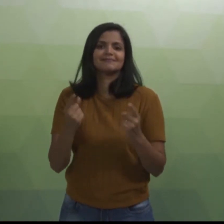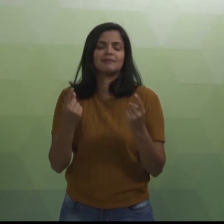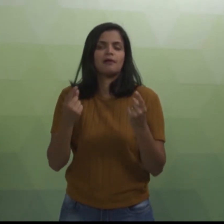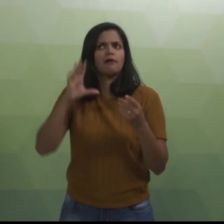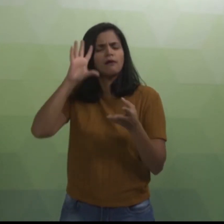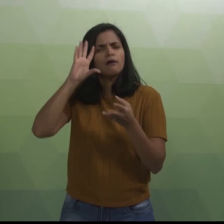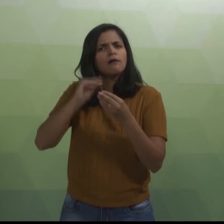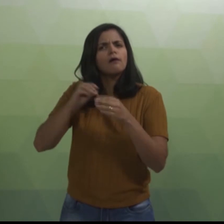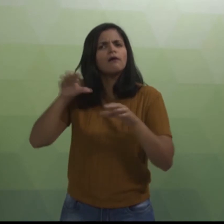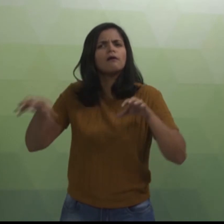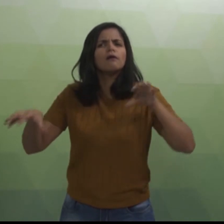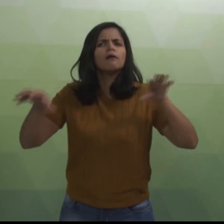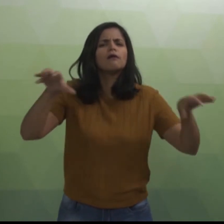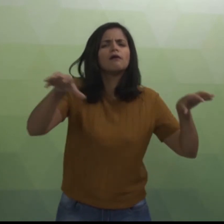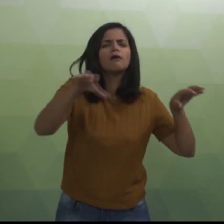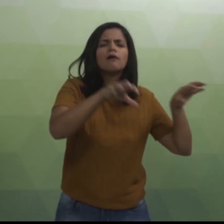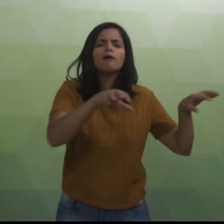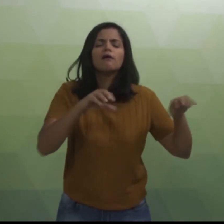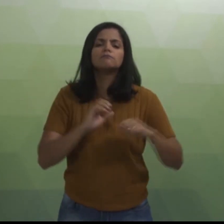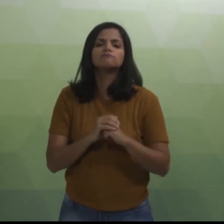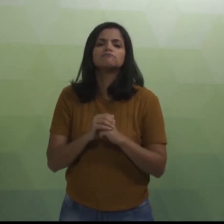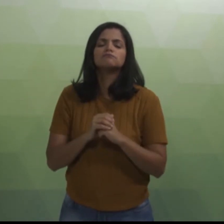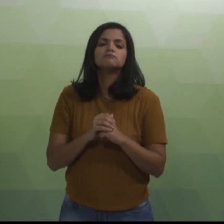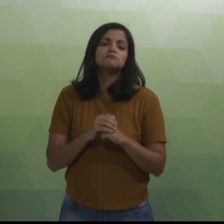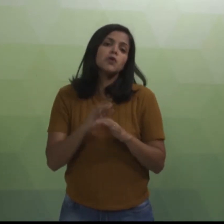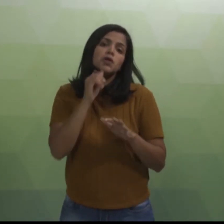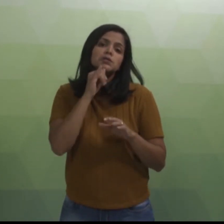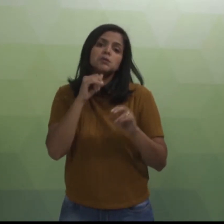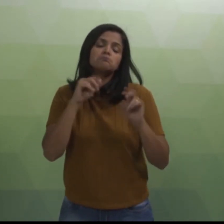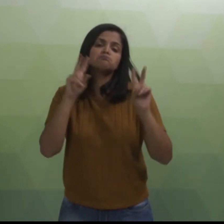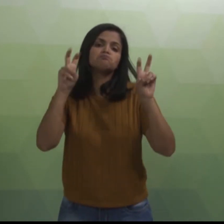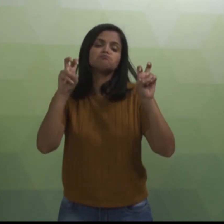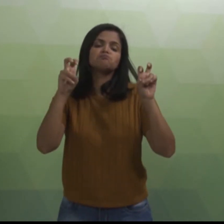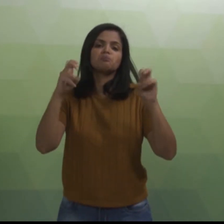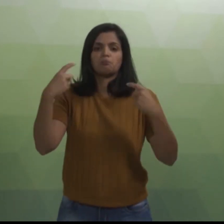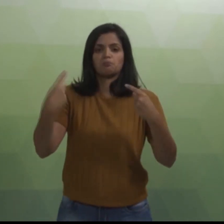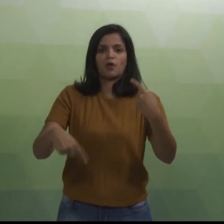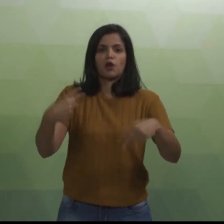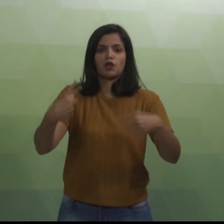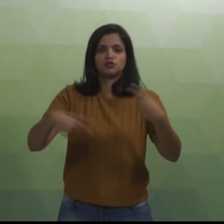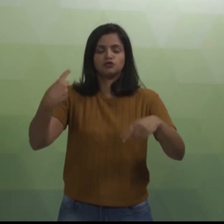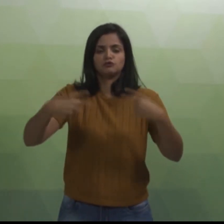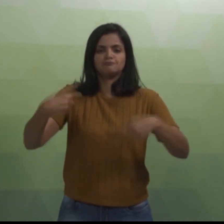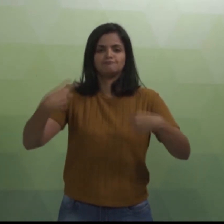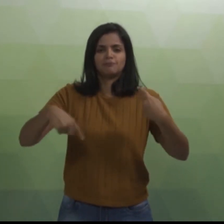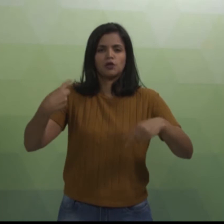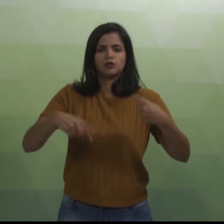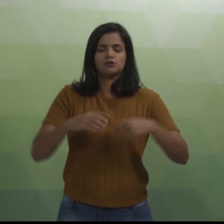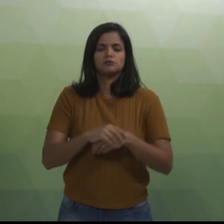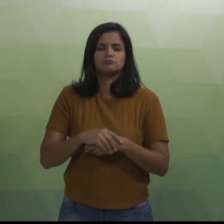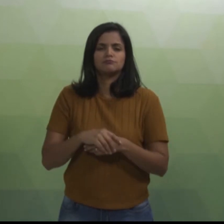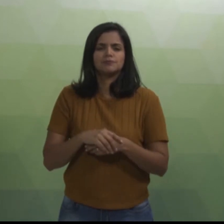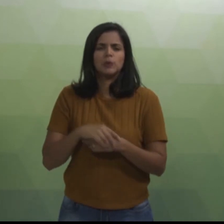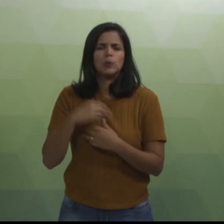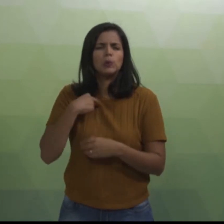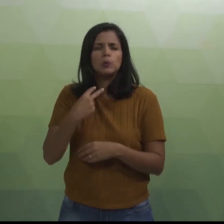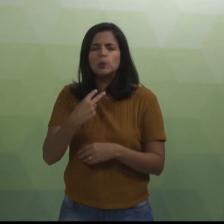E com o referente ausente, eu também devo marcar os espaços. Por exemplo,